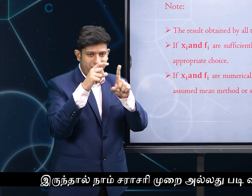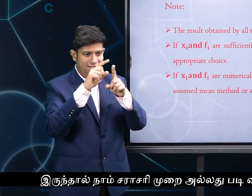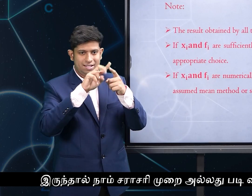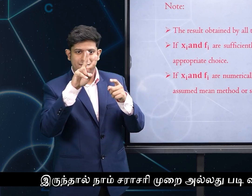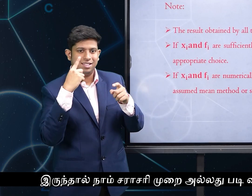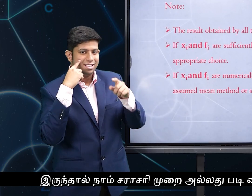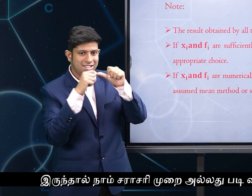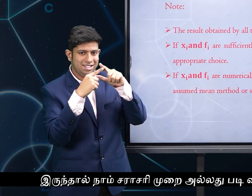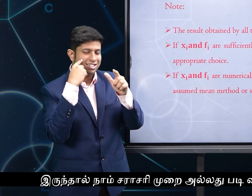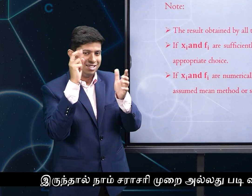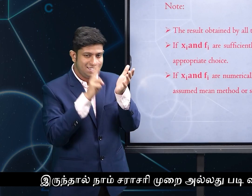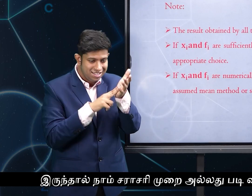செல்லலாம்.